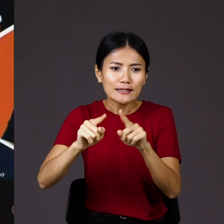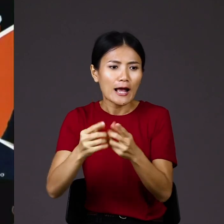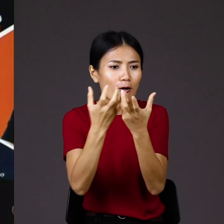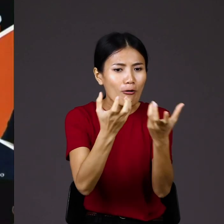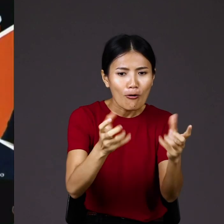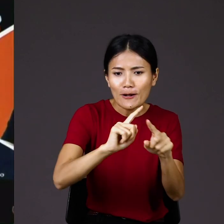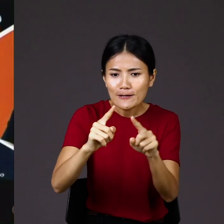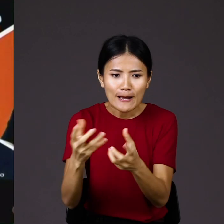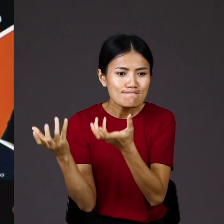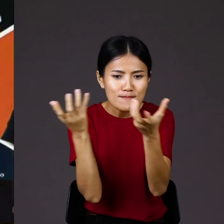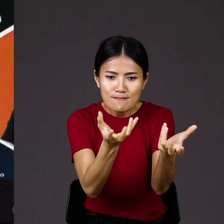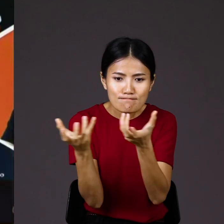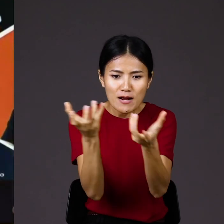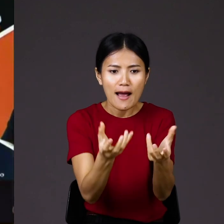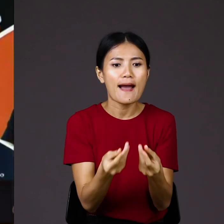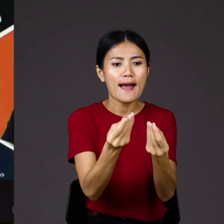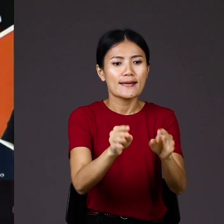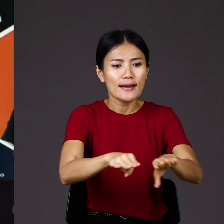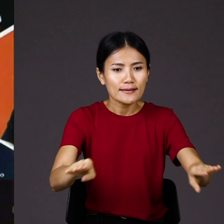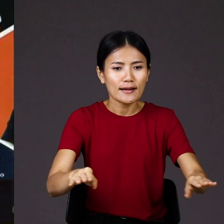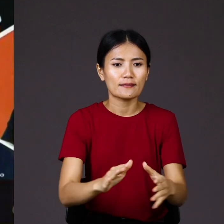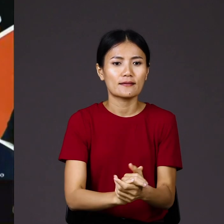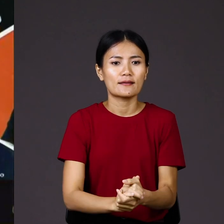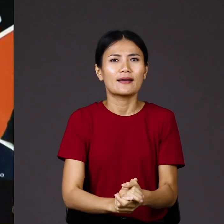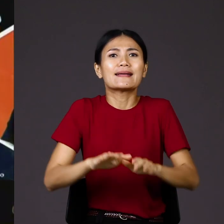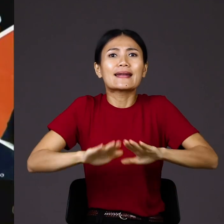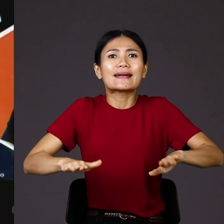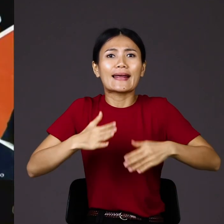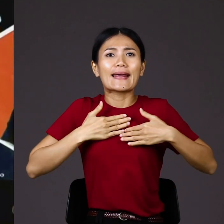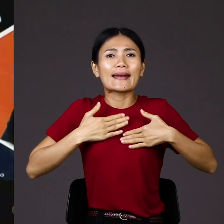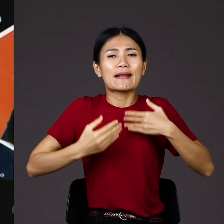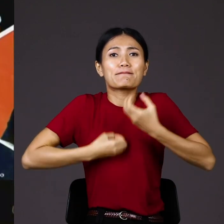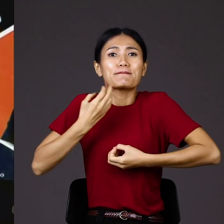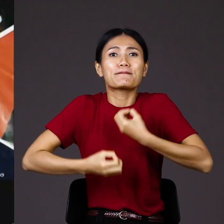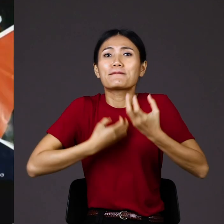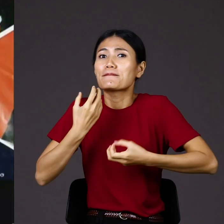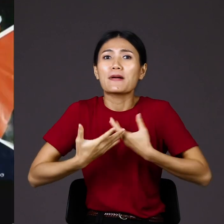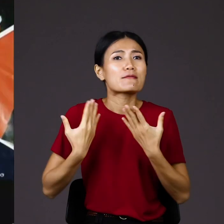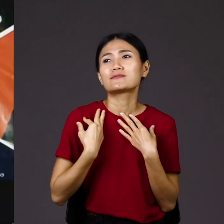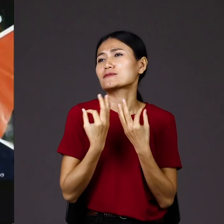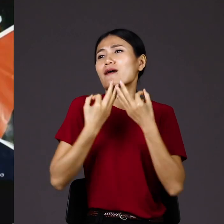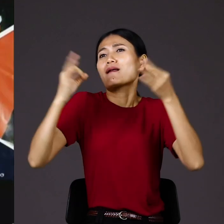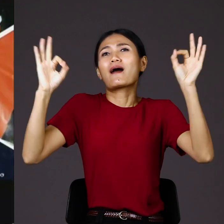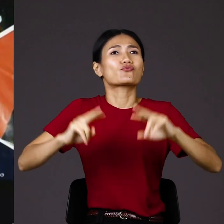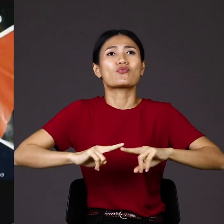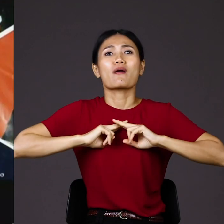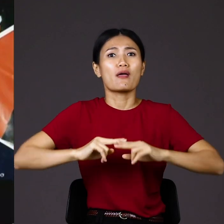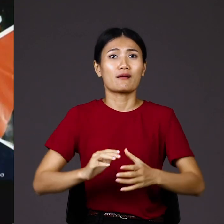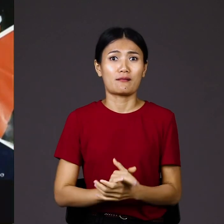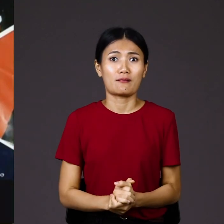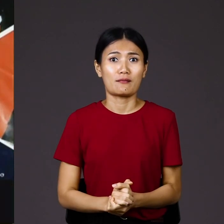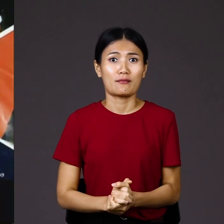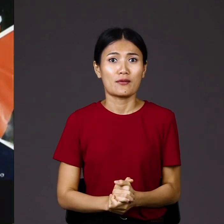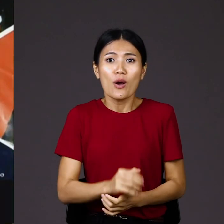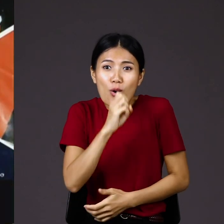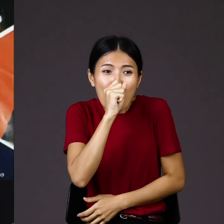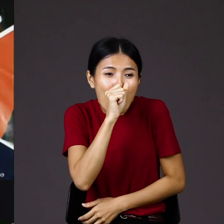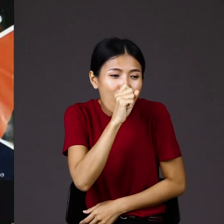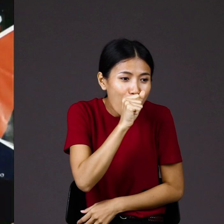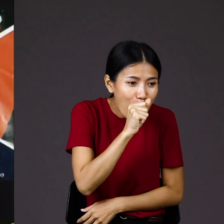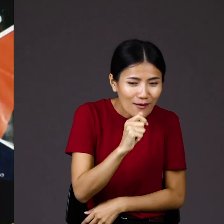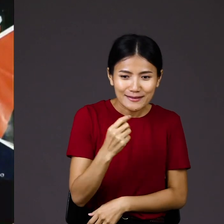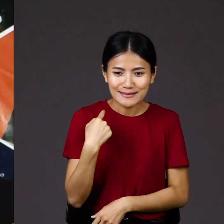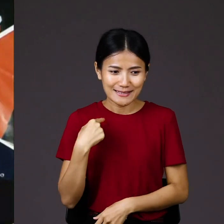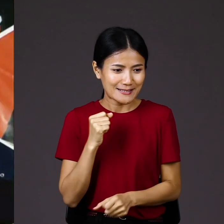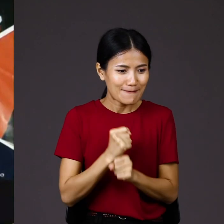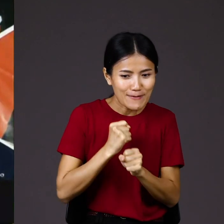รณ์การเรียนการสอนเครื่องไม้เครื่องมือให้ครบคันให้เด็กๆมีเครื่องออกเด็กสามารถแสดงออกได้ซึ่งสิทธิเสรีภาพของ